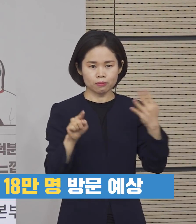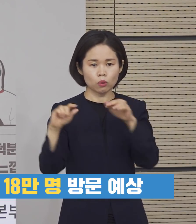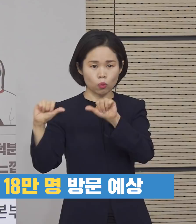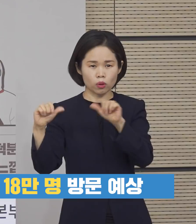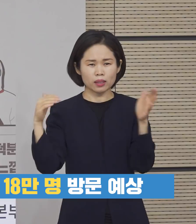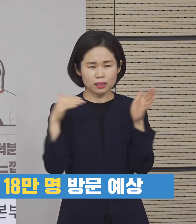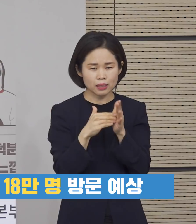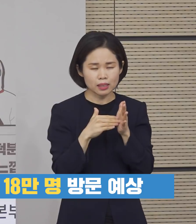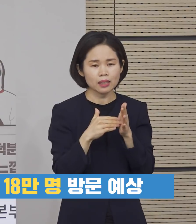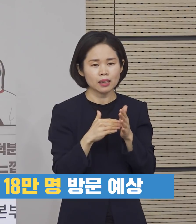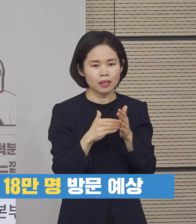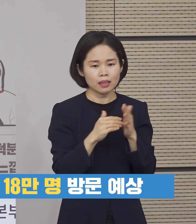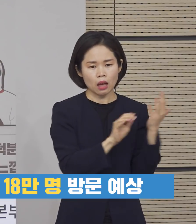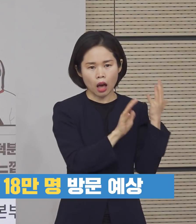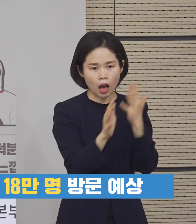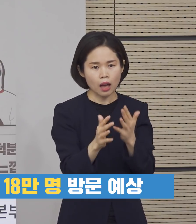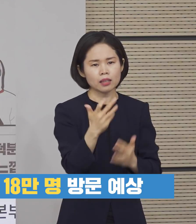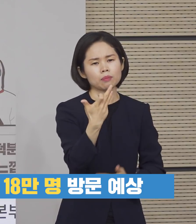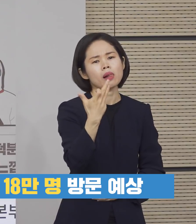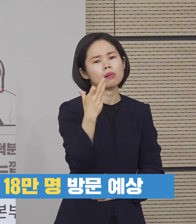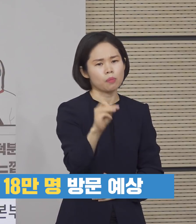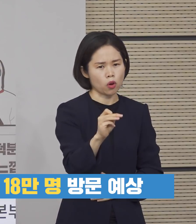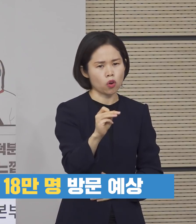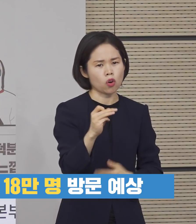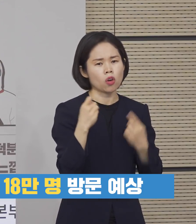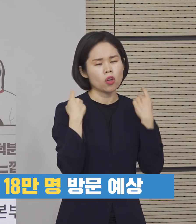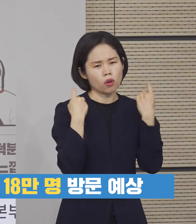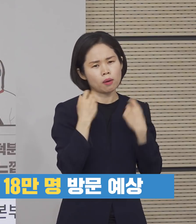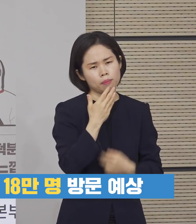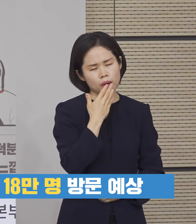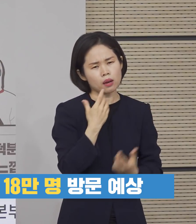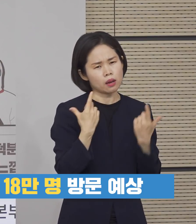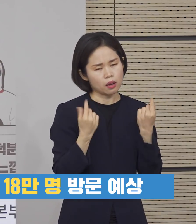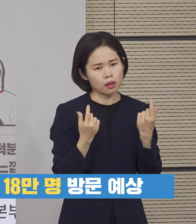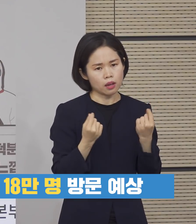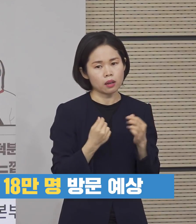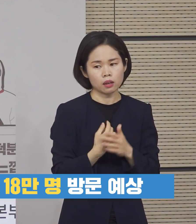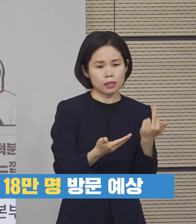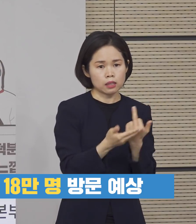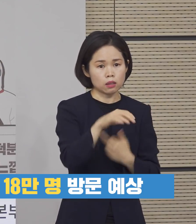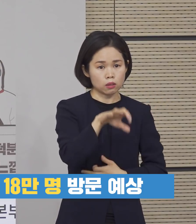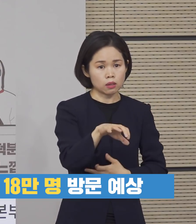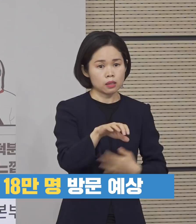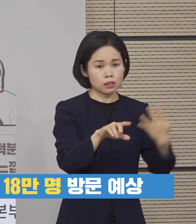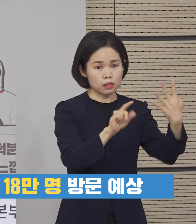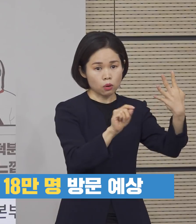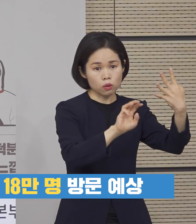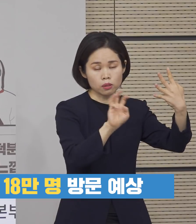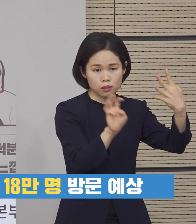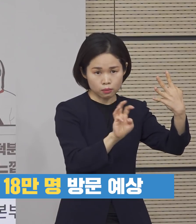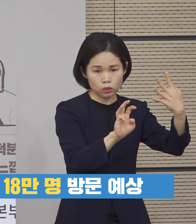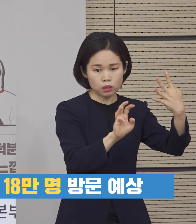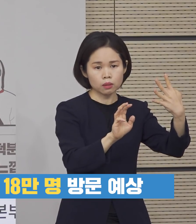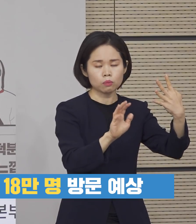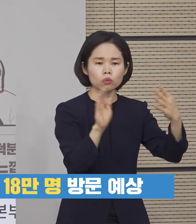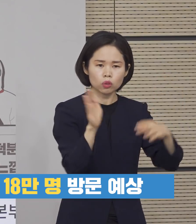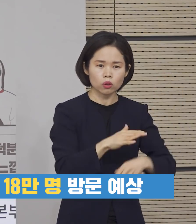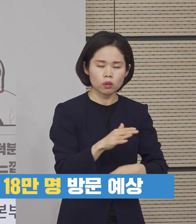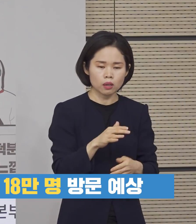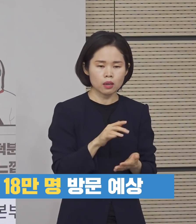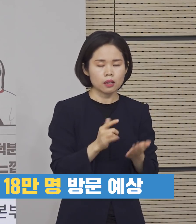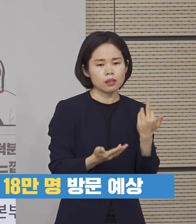약 18만 명의 관광객이 입도할 것으로 예상하고 있습니다. 제주도는 4월